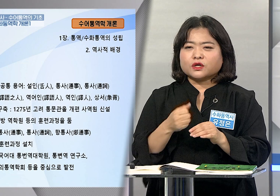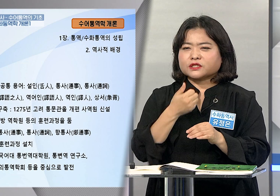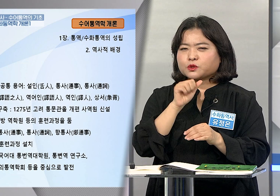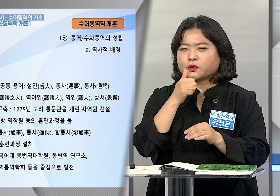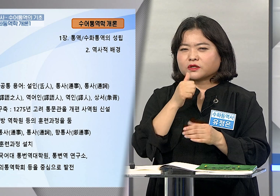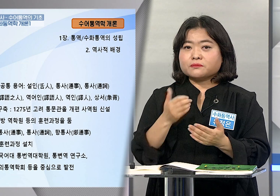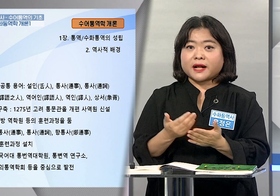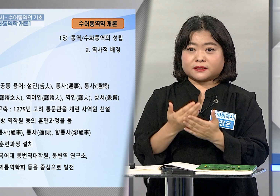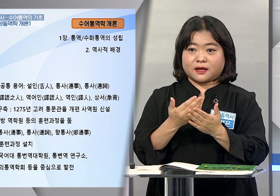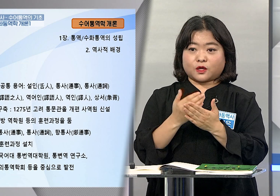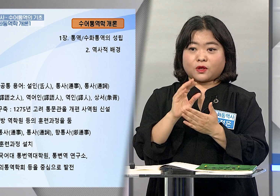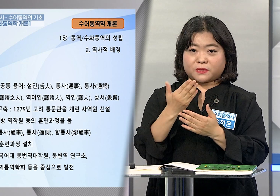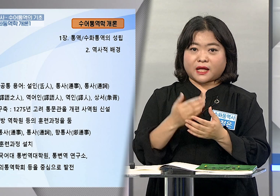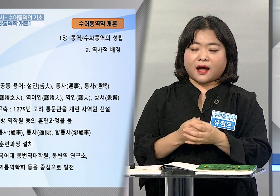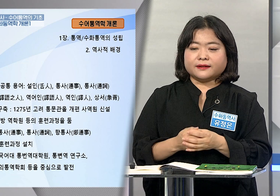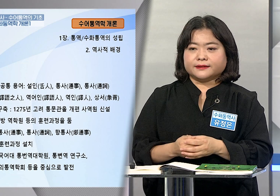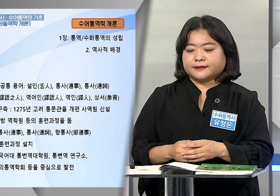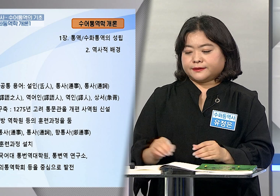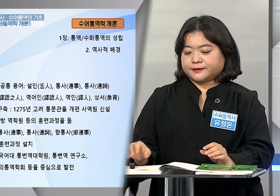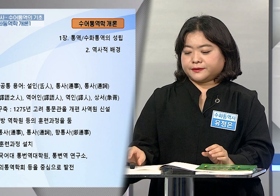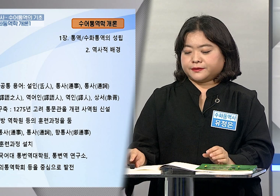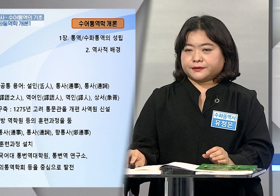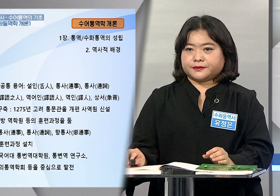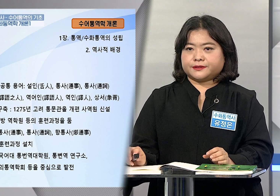중심으로 이제 통역은 발전하게 됩니다.